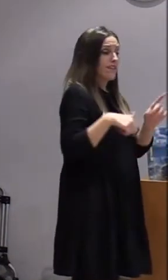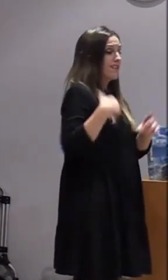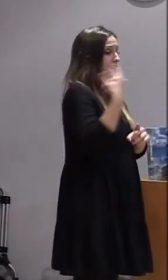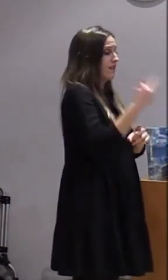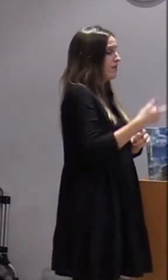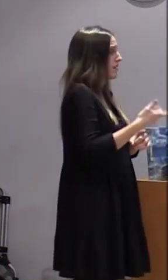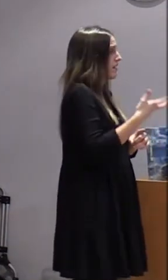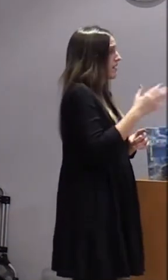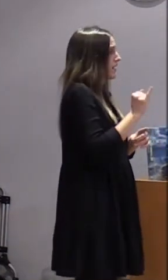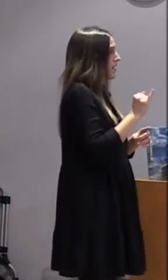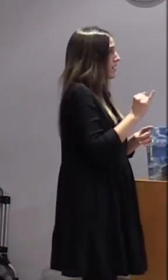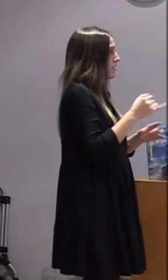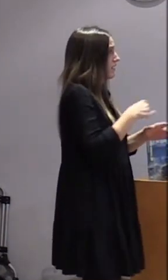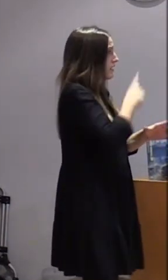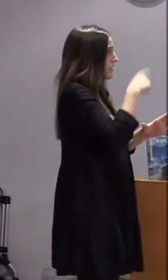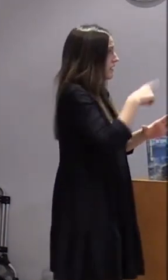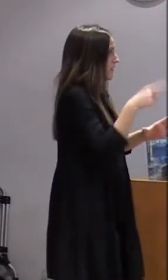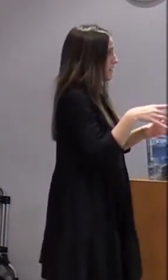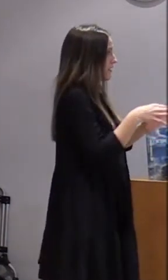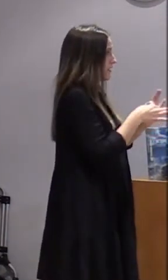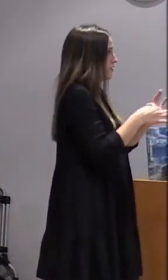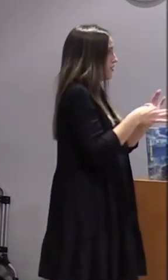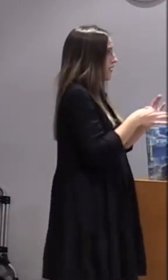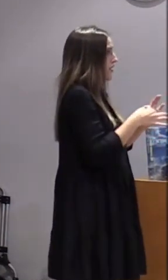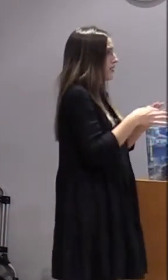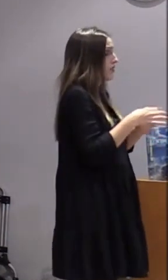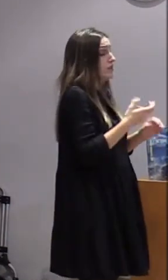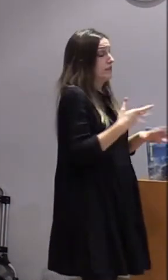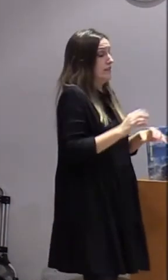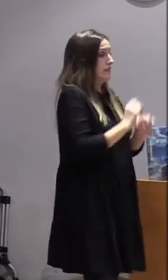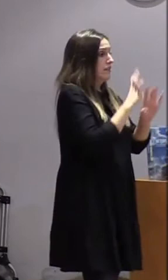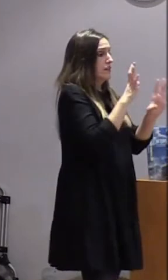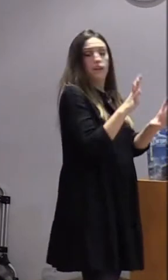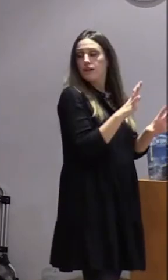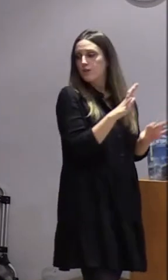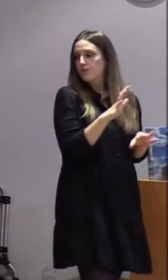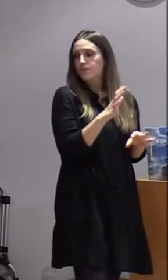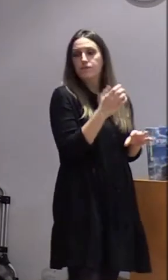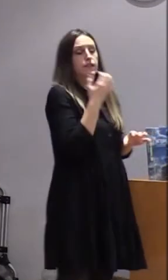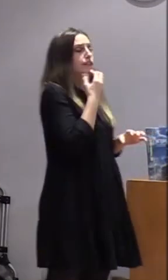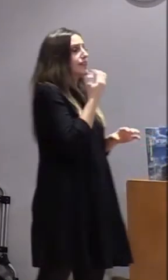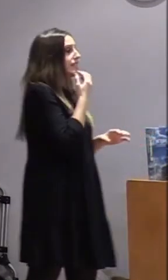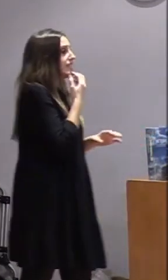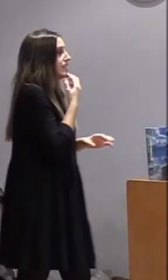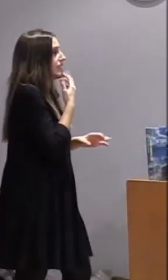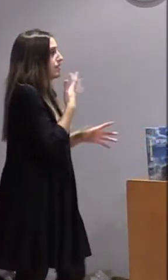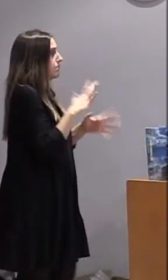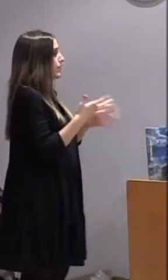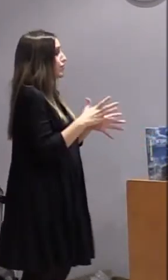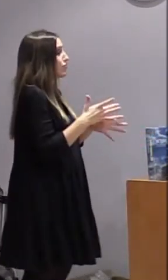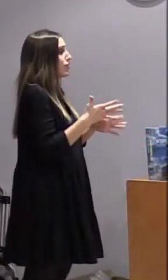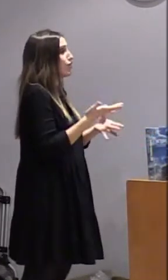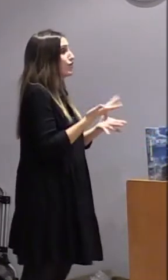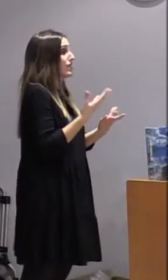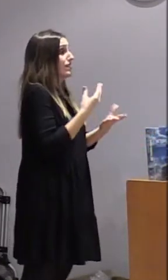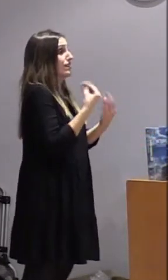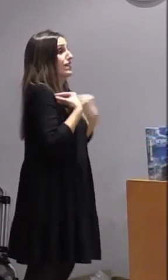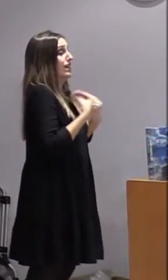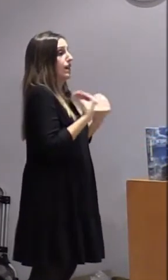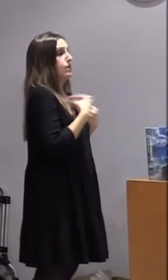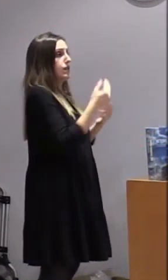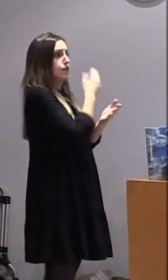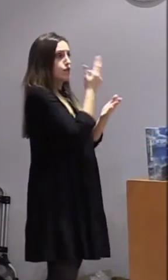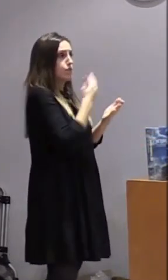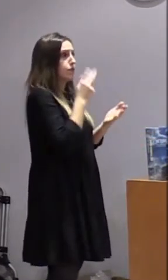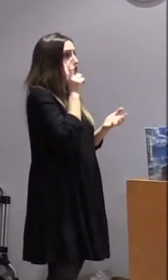de correlación y bastante buenas. Es decir, que está claro, si durante X años en la vida de un pintor ve muchos cielos de